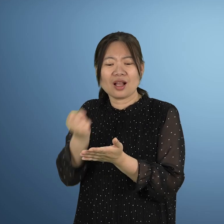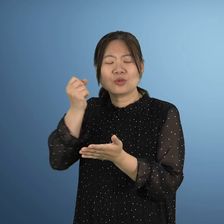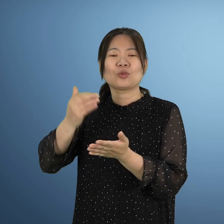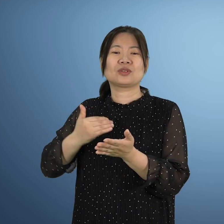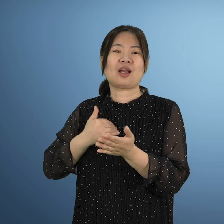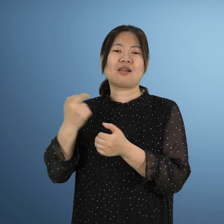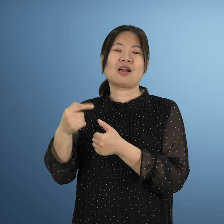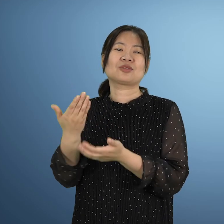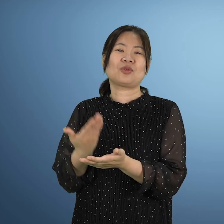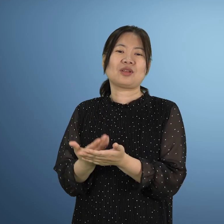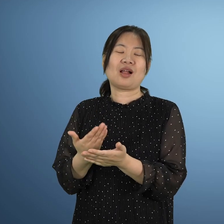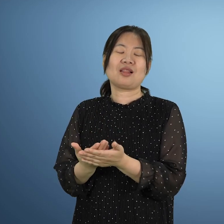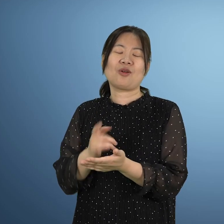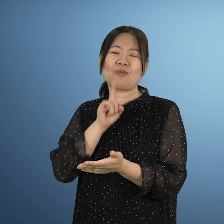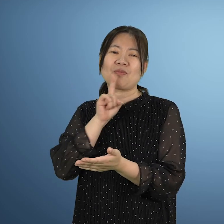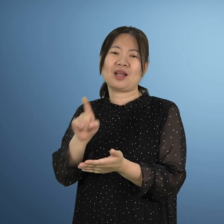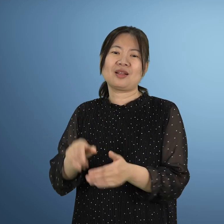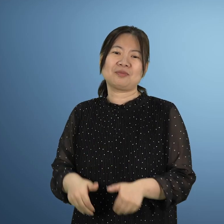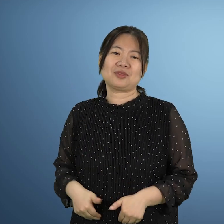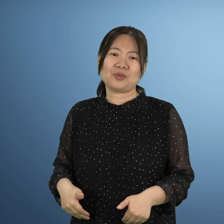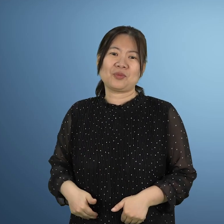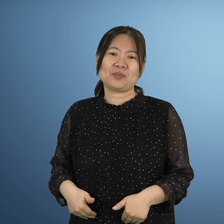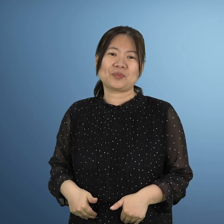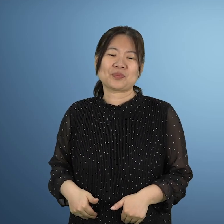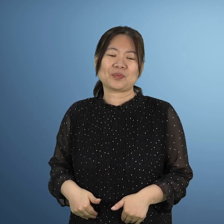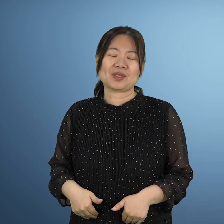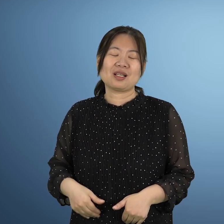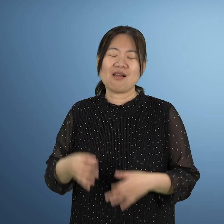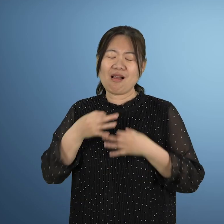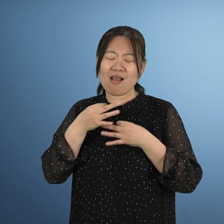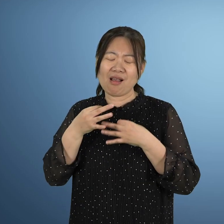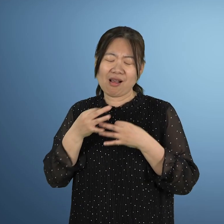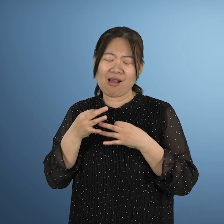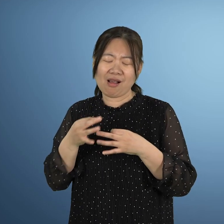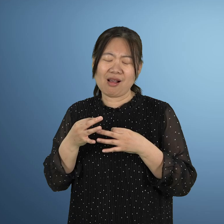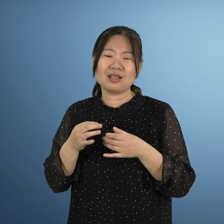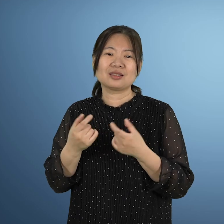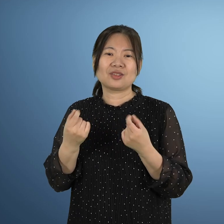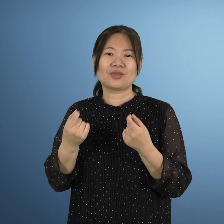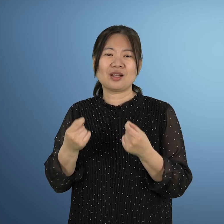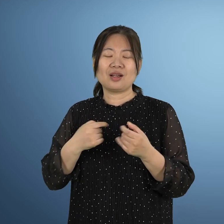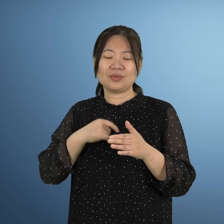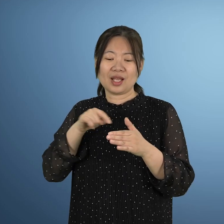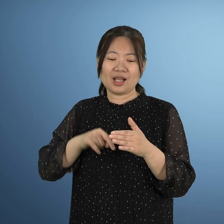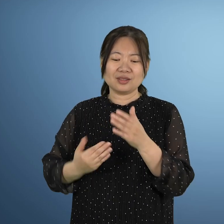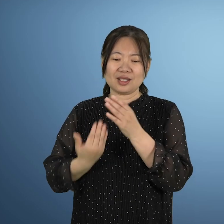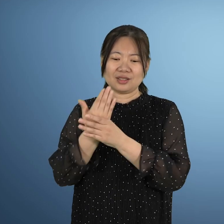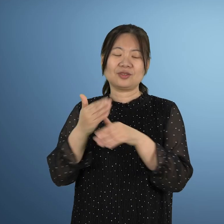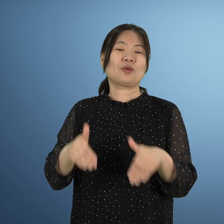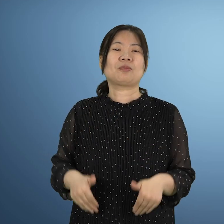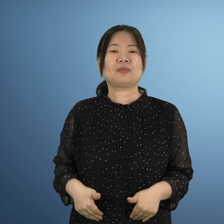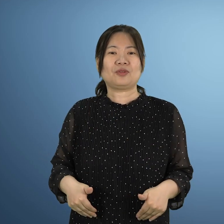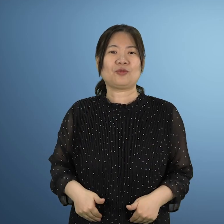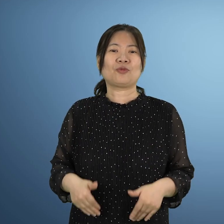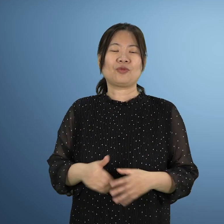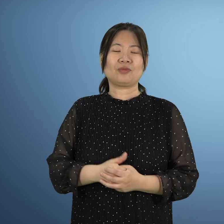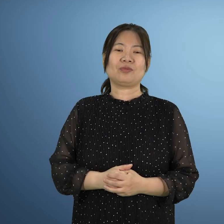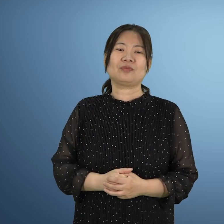가르쳐 주옵소서. 이게 신음 속에서 읊조리듯 내 안에서 일어나야 돼요.